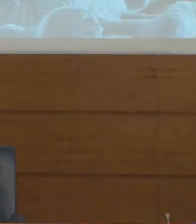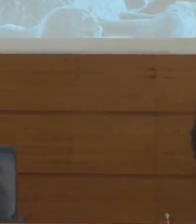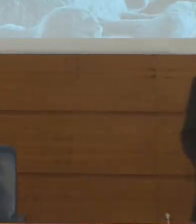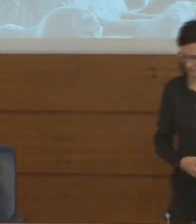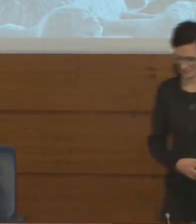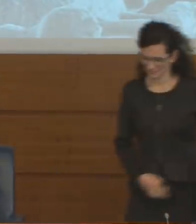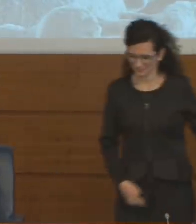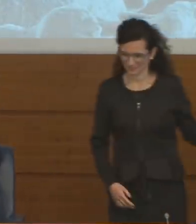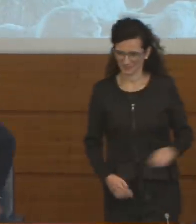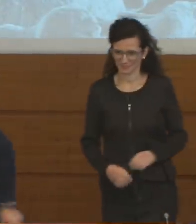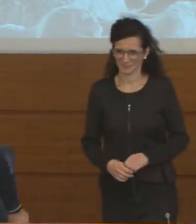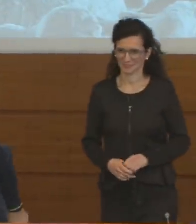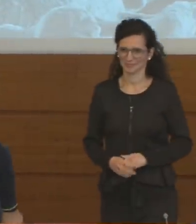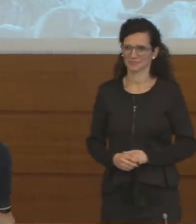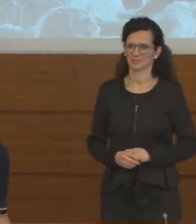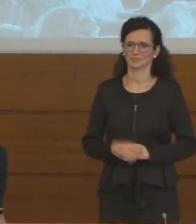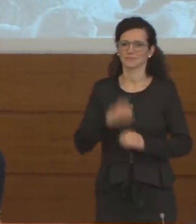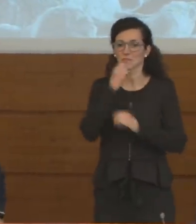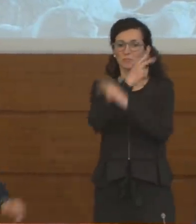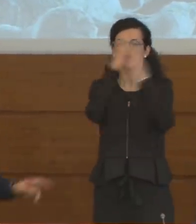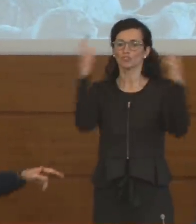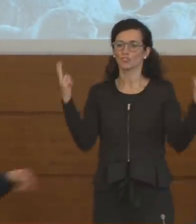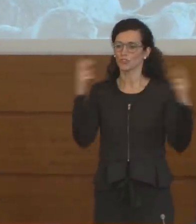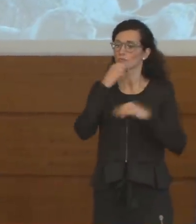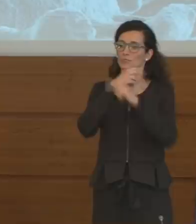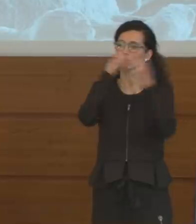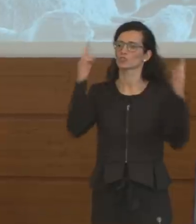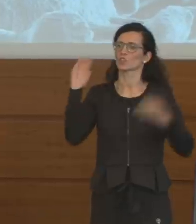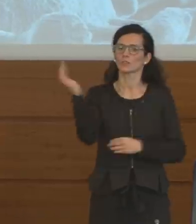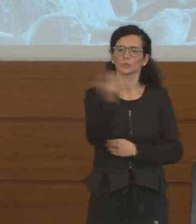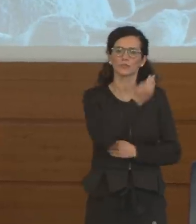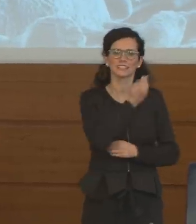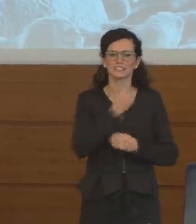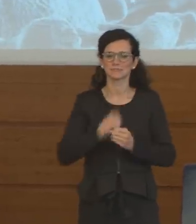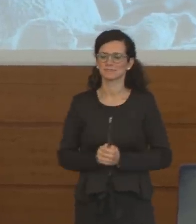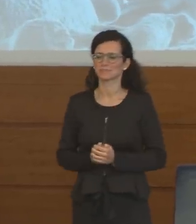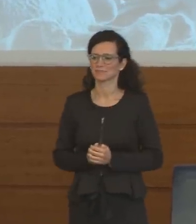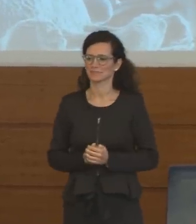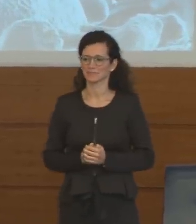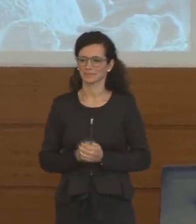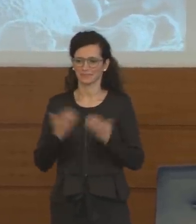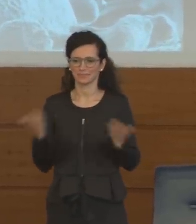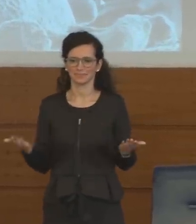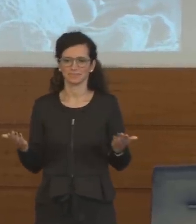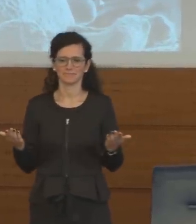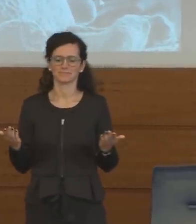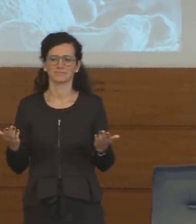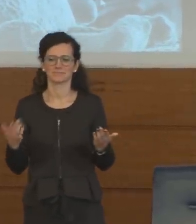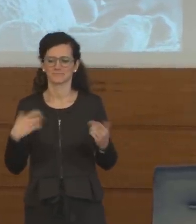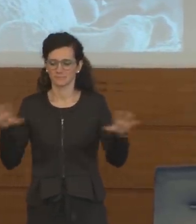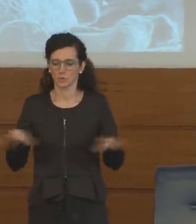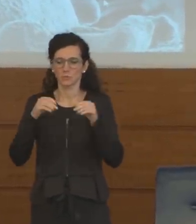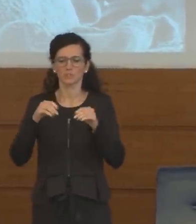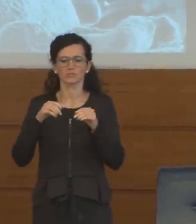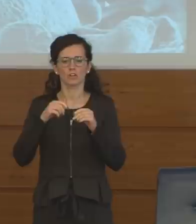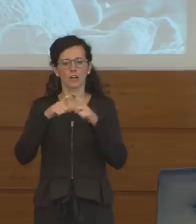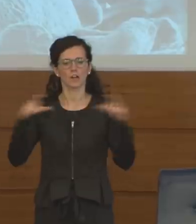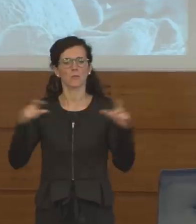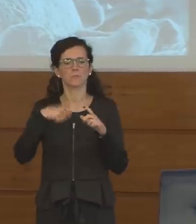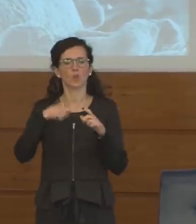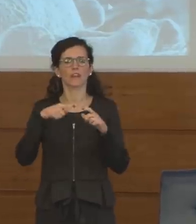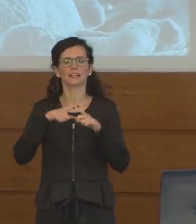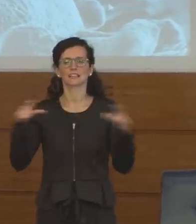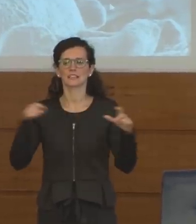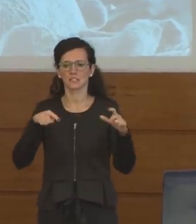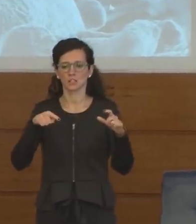Io mi metto qui, buongiorno. Buongiorno a tutti. Allora, diamo lettura del bollettino di questa